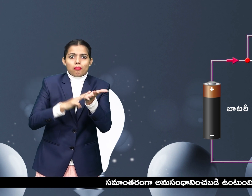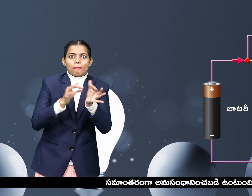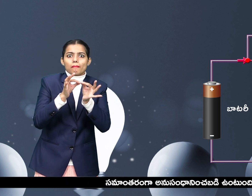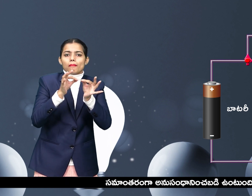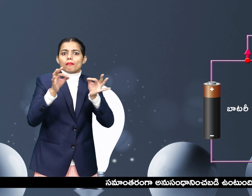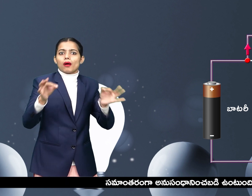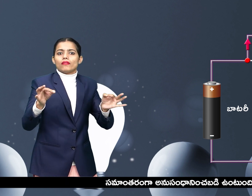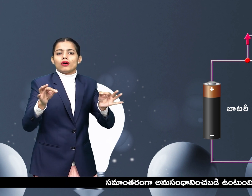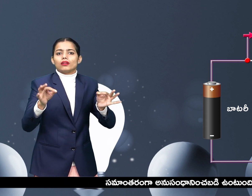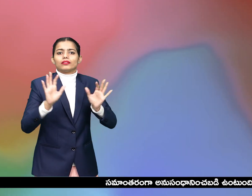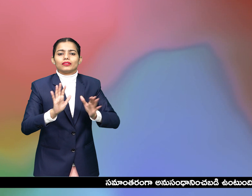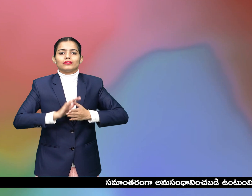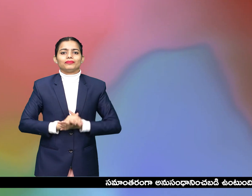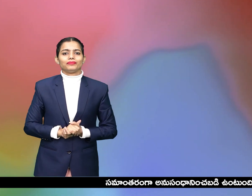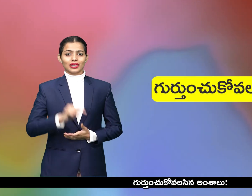ఉంటుంది.